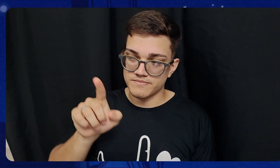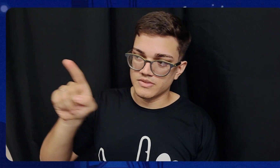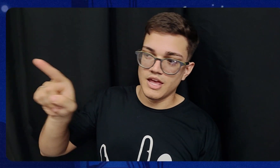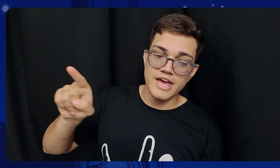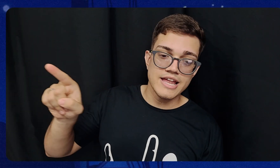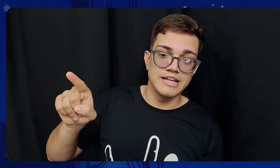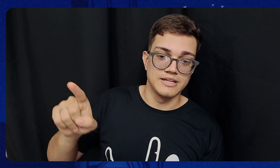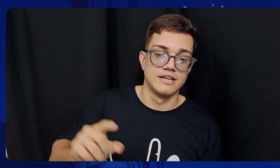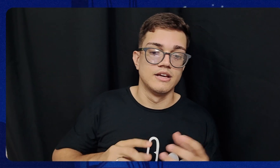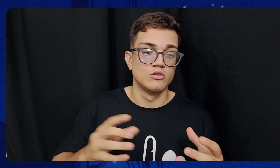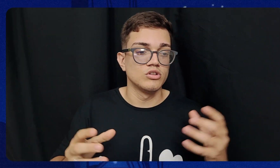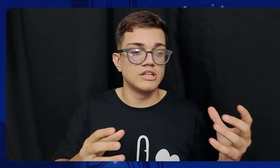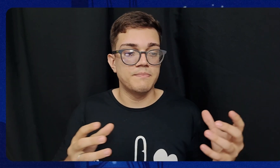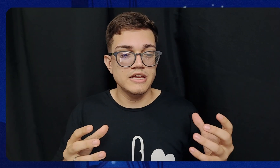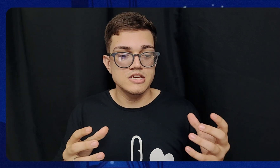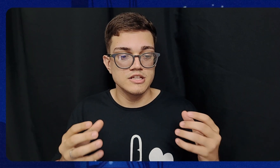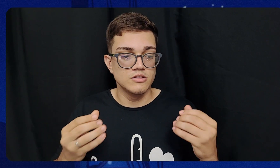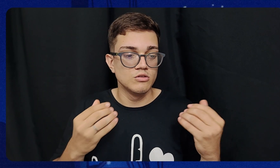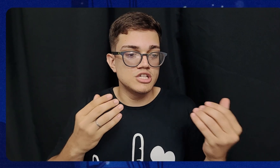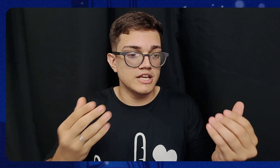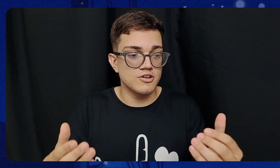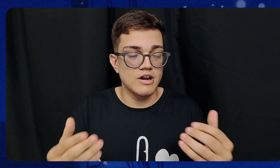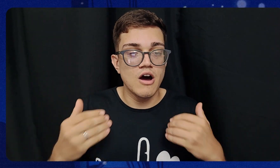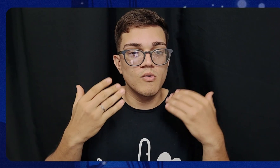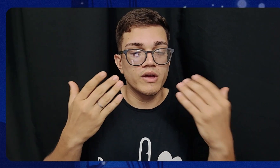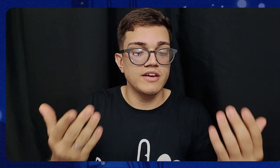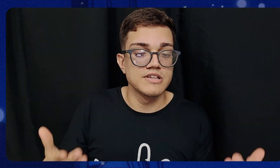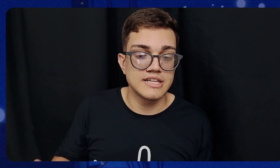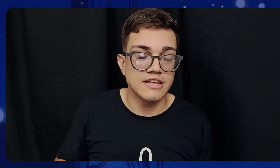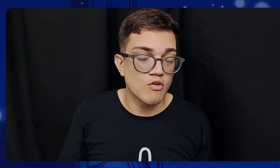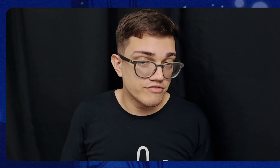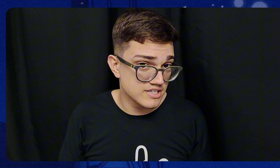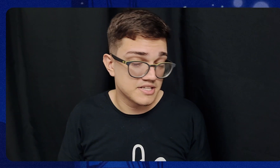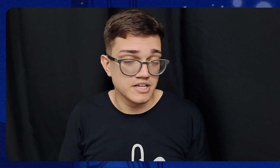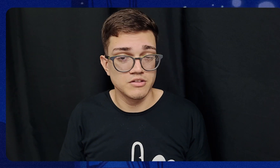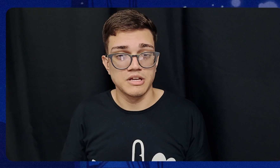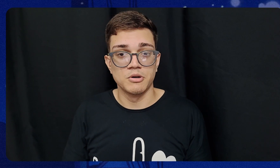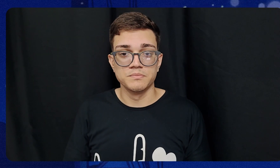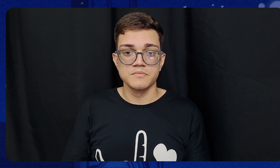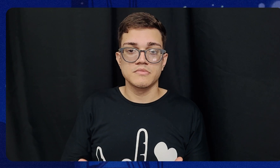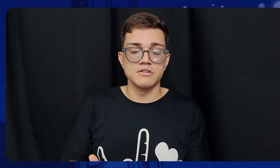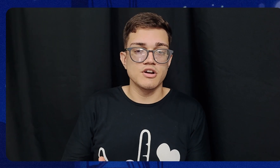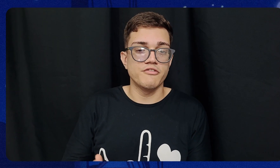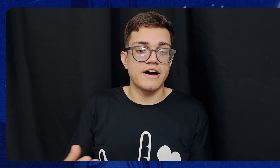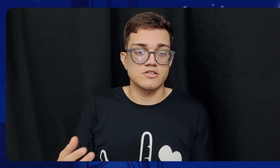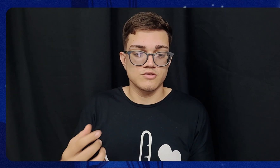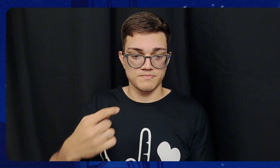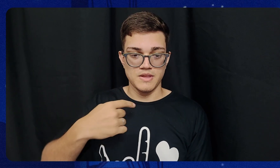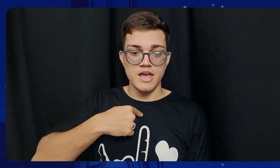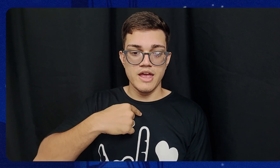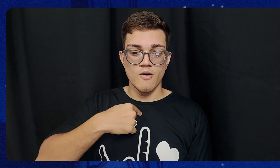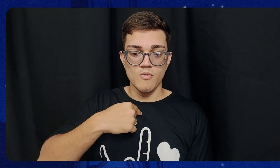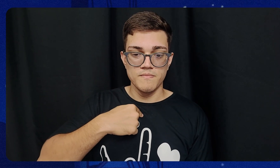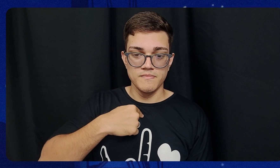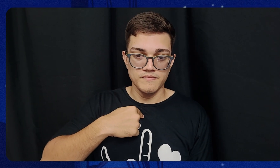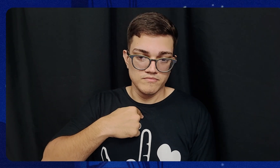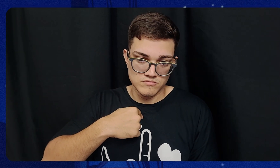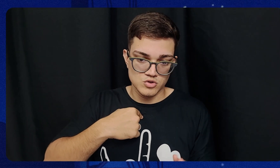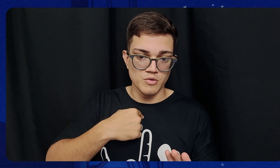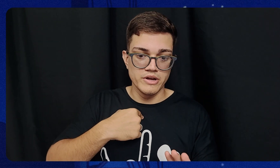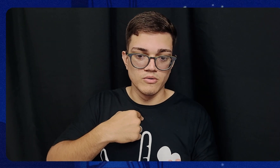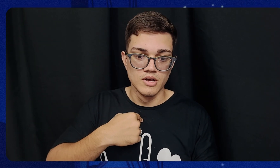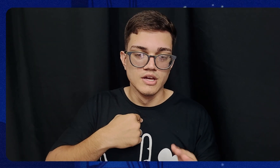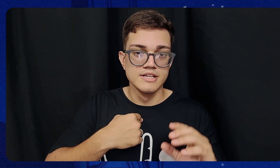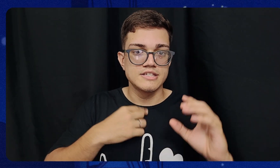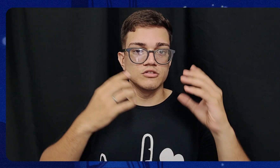você, ele. Tudo depende do direcional, com quem que você tá conversando, tá bom? Então se eu faço eu,